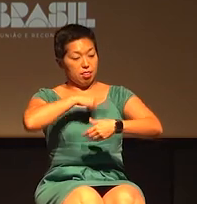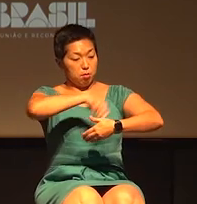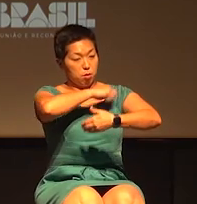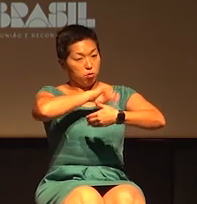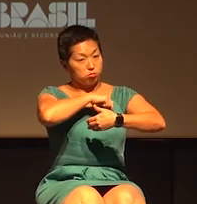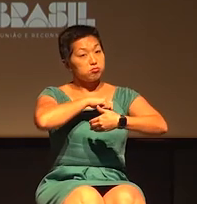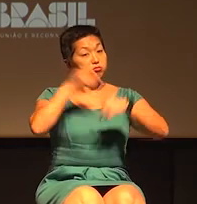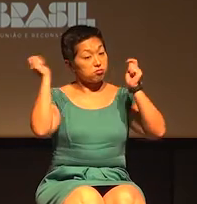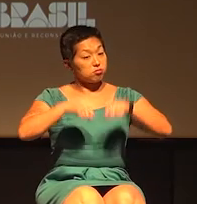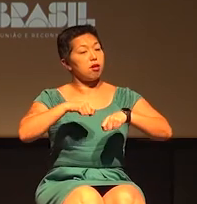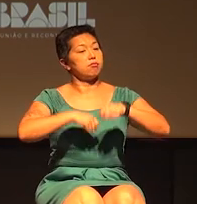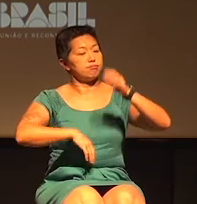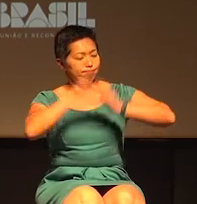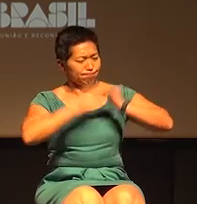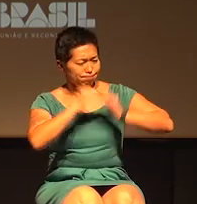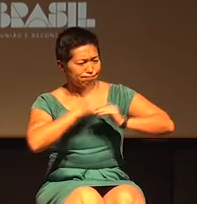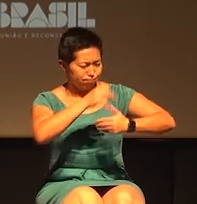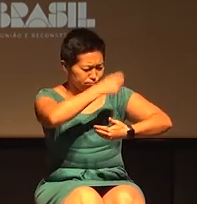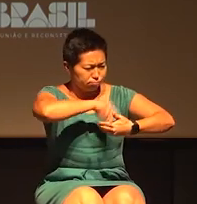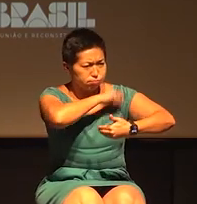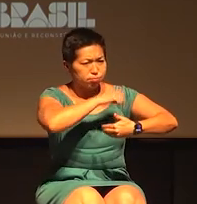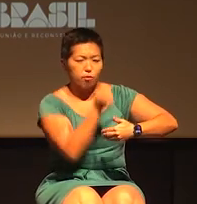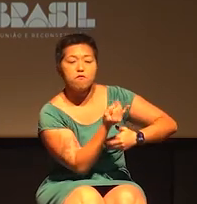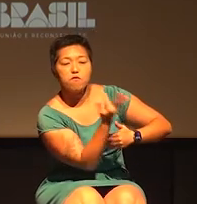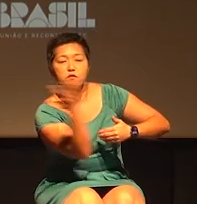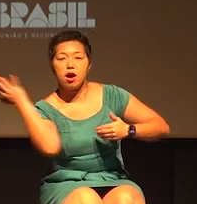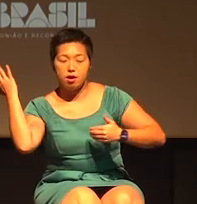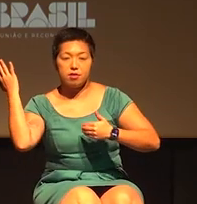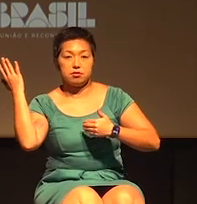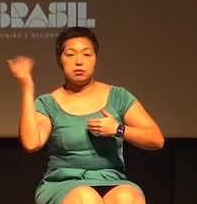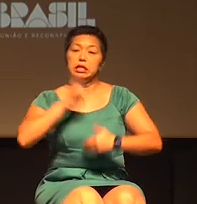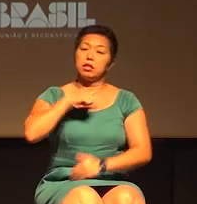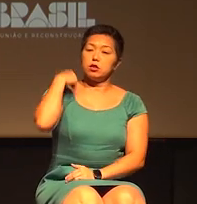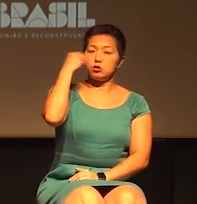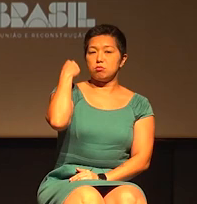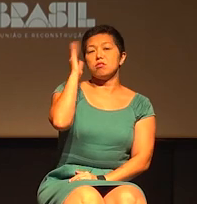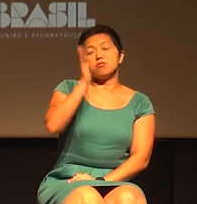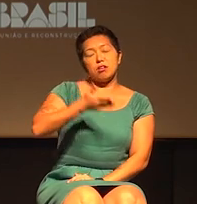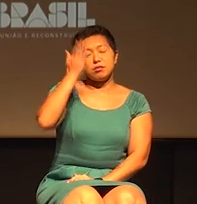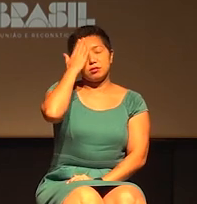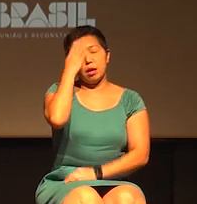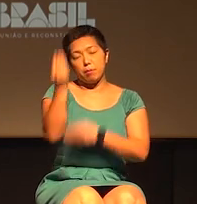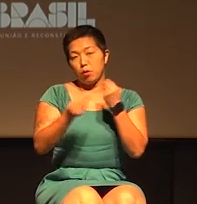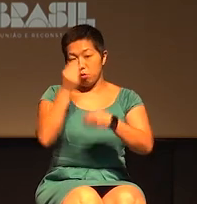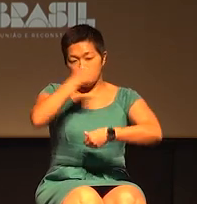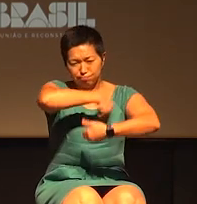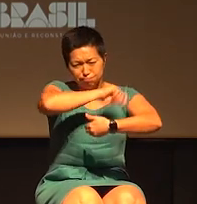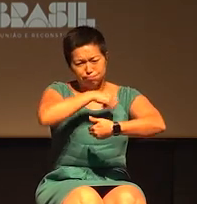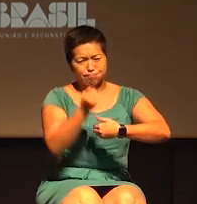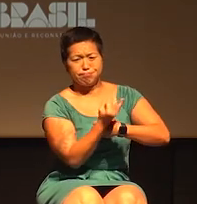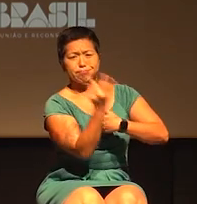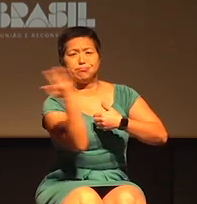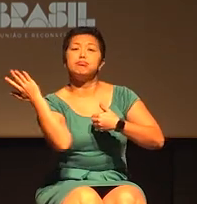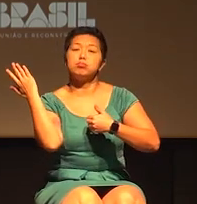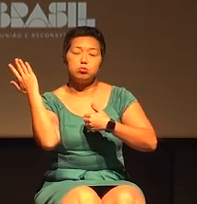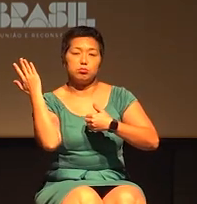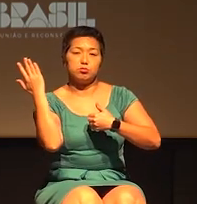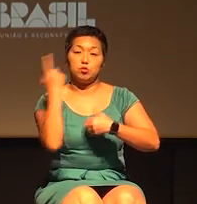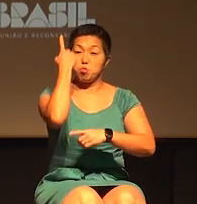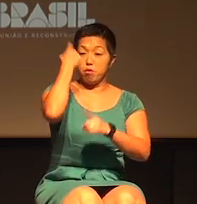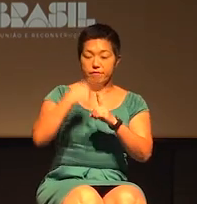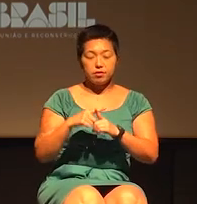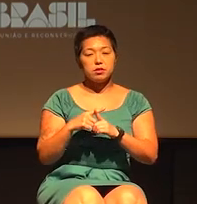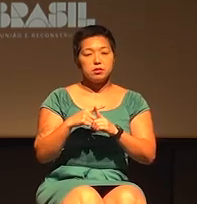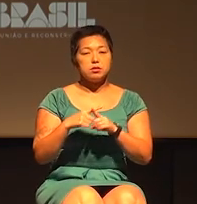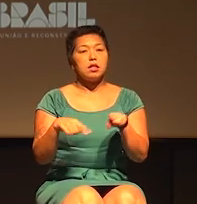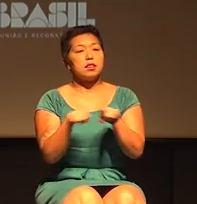capaz de produzir centenas de refeição que já tenha tido essa experiência de saber como é produzir centenas de refeição de uma vez e